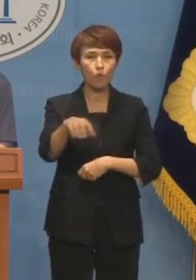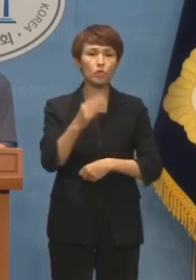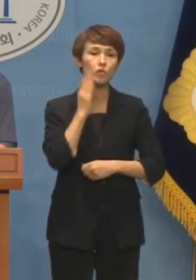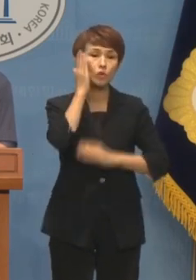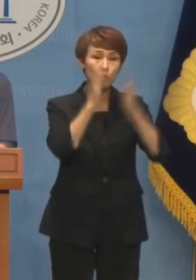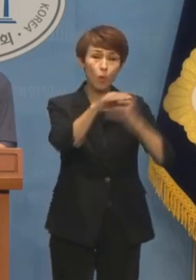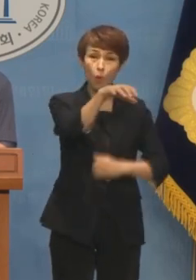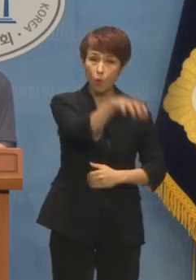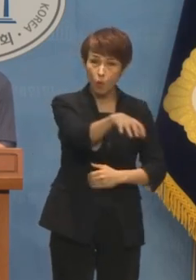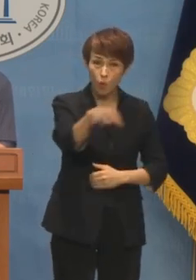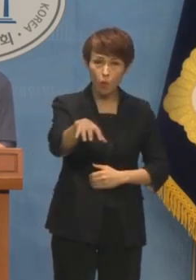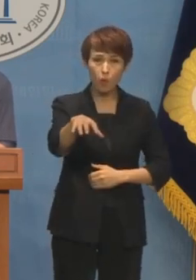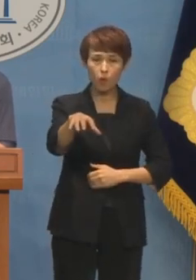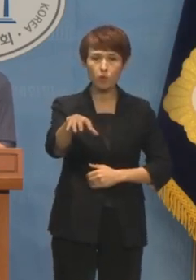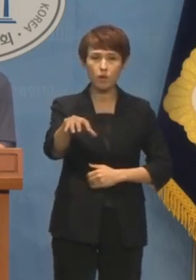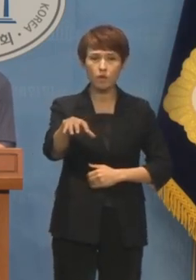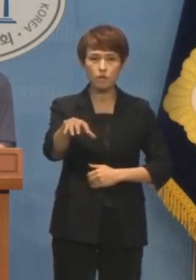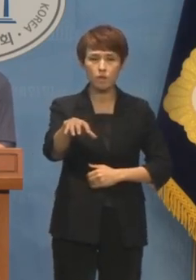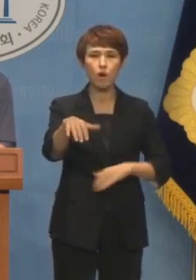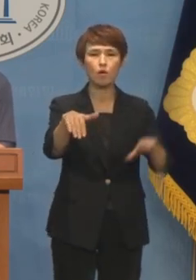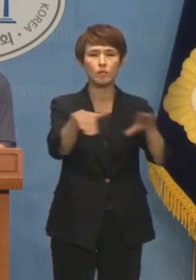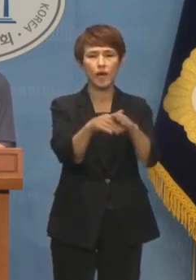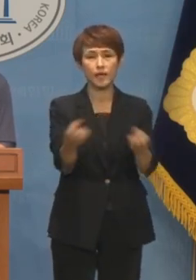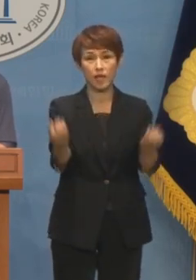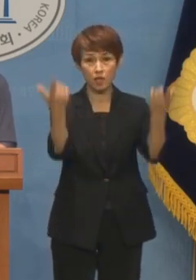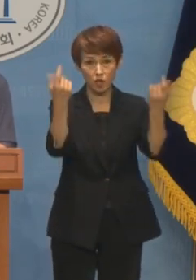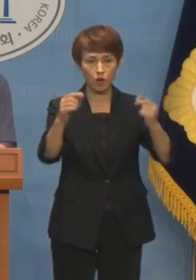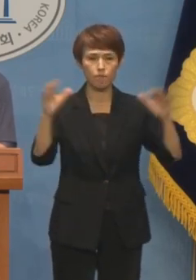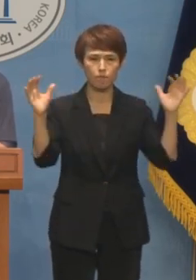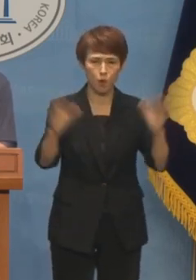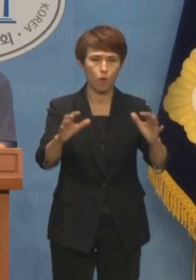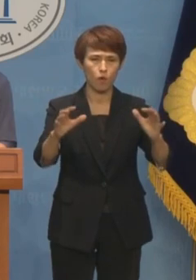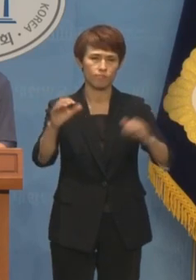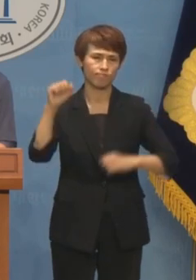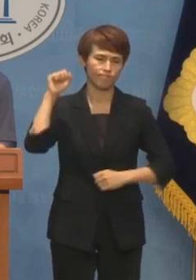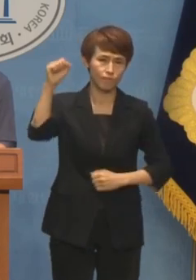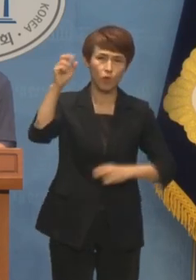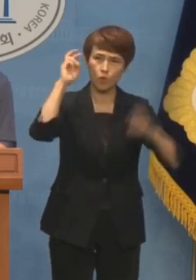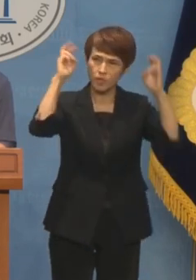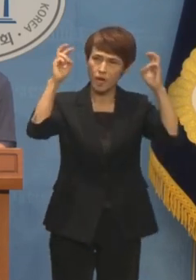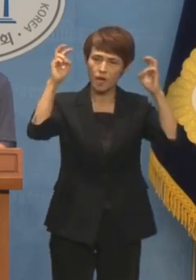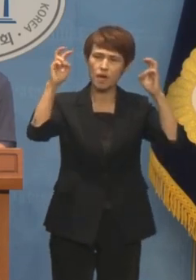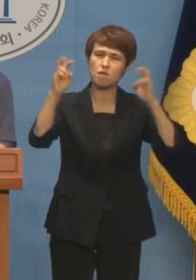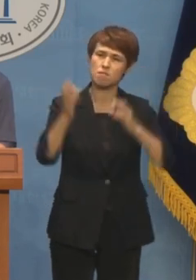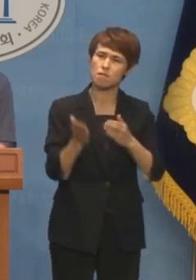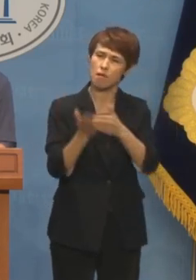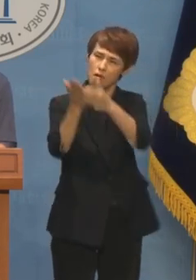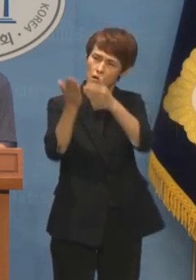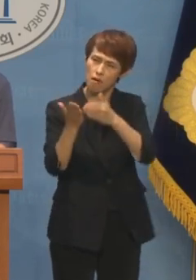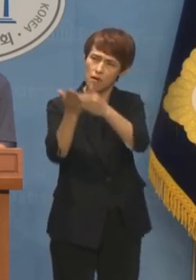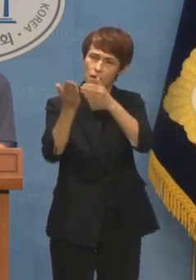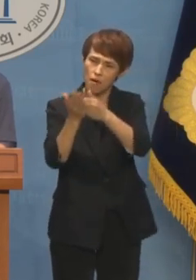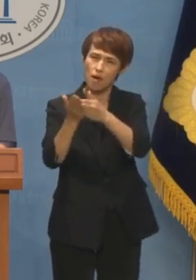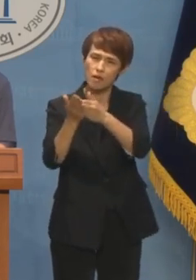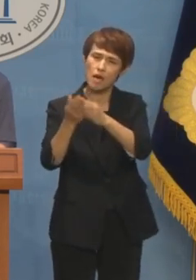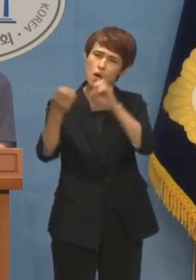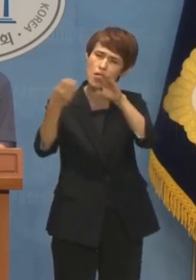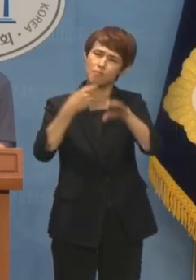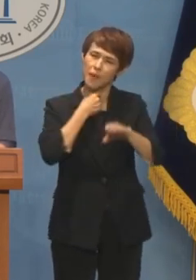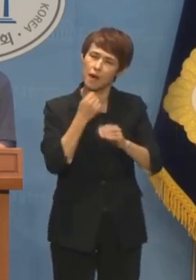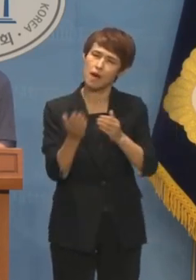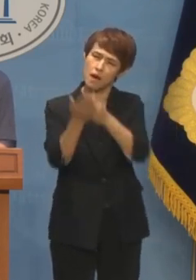앞에서 대규모 문화행사 형식의 집회를 열면서 사측에 줄기차게 대화를